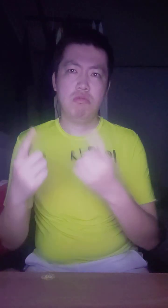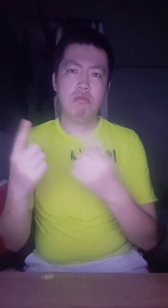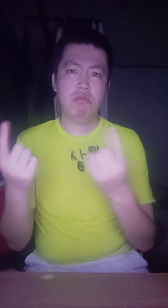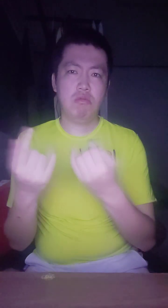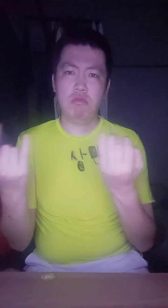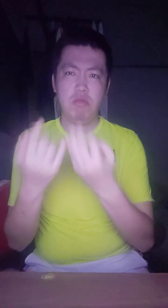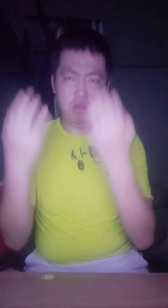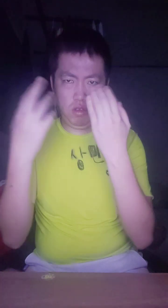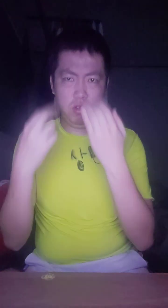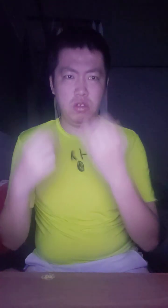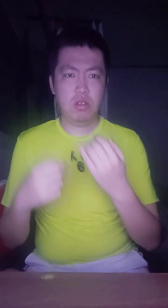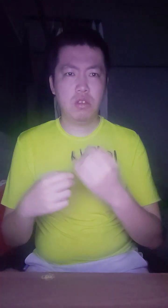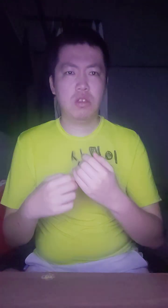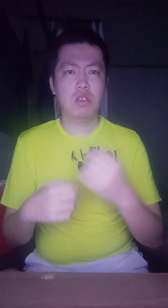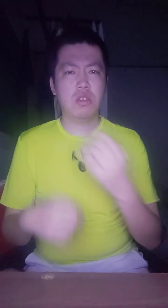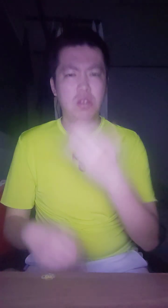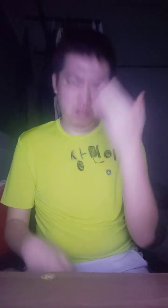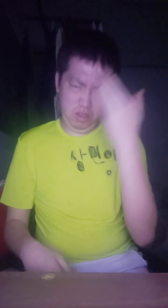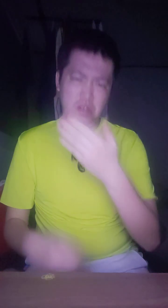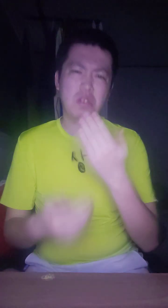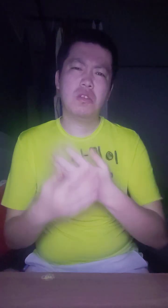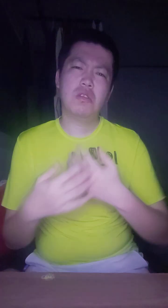더운데 힘들지 않으세요? 좀 힘들죠.